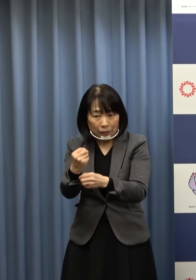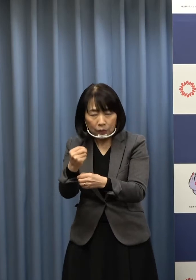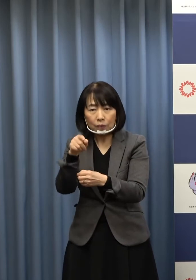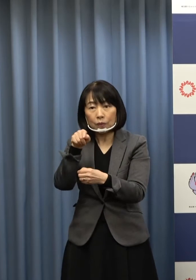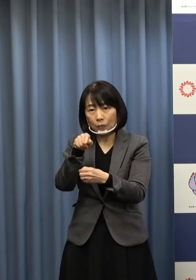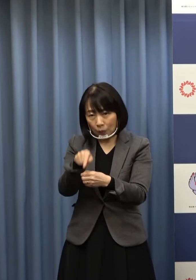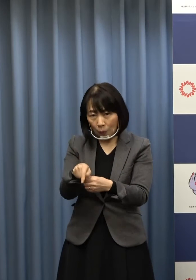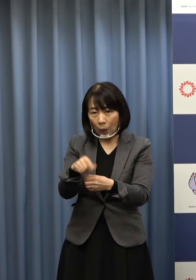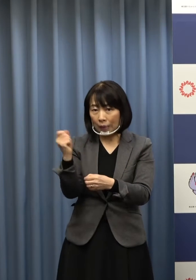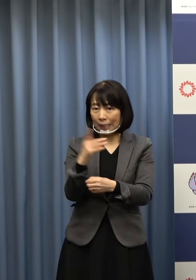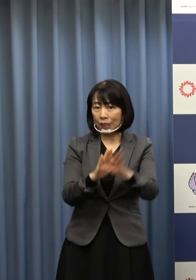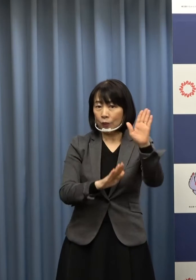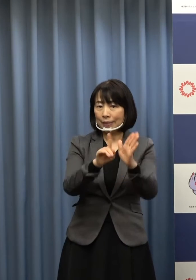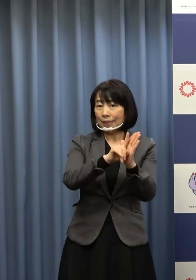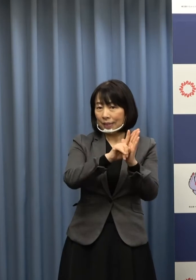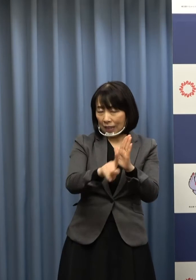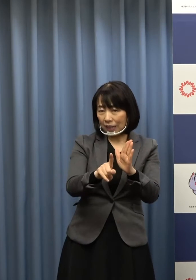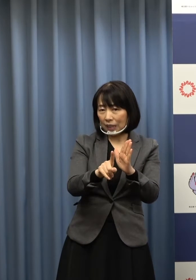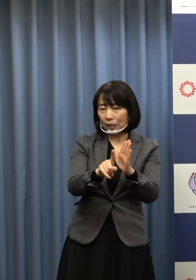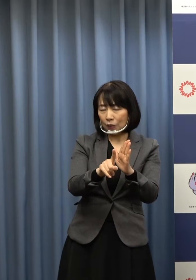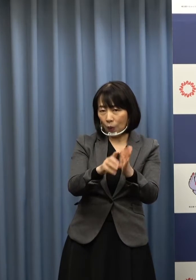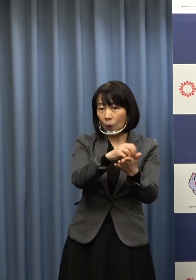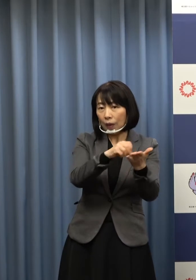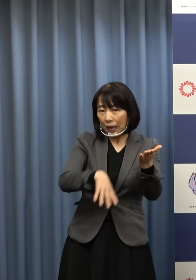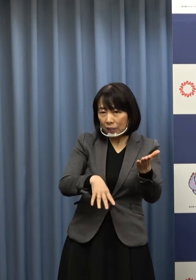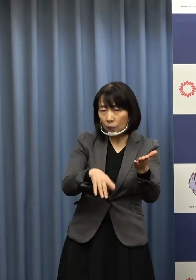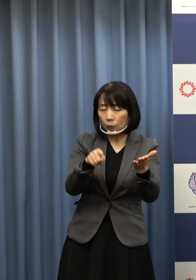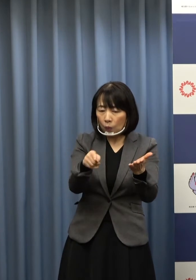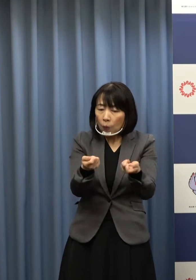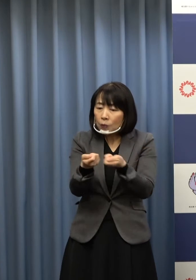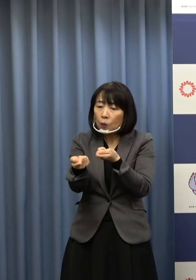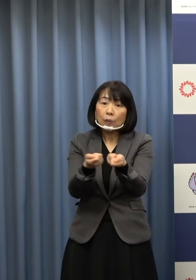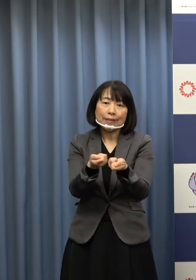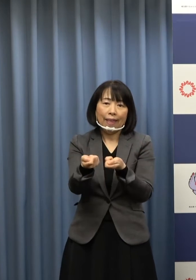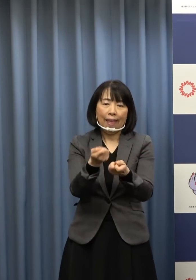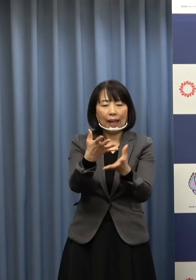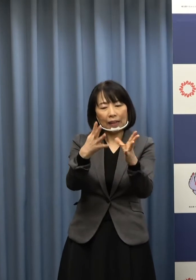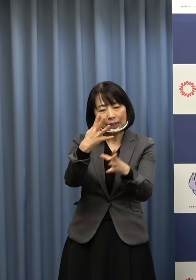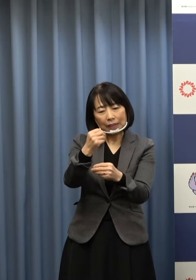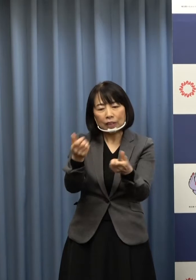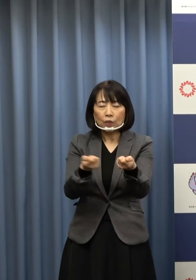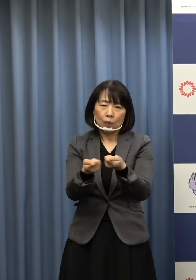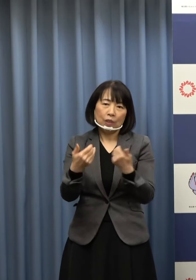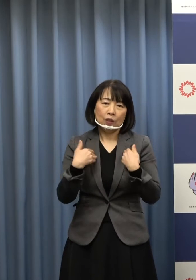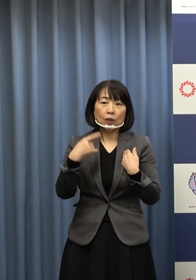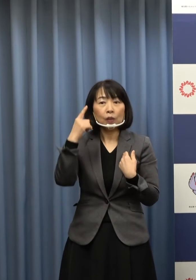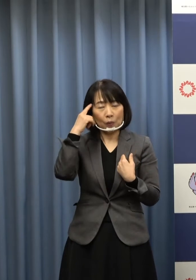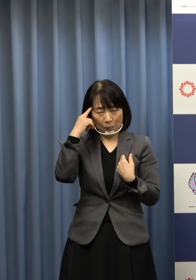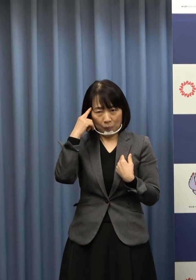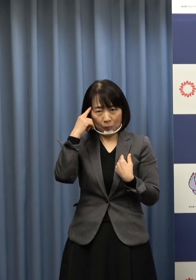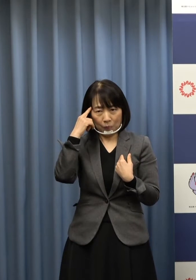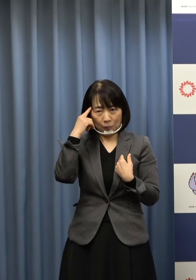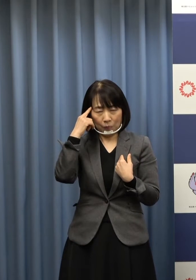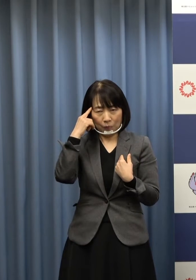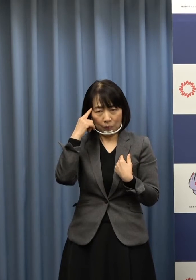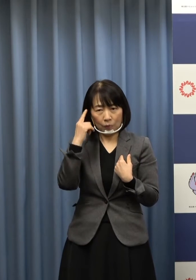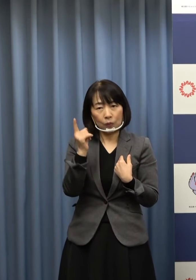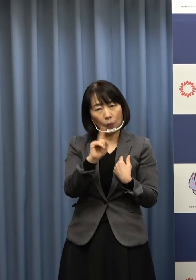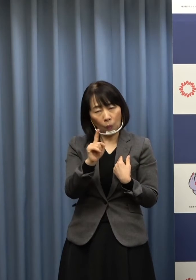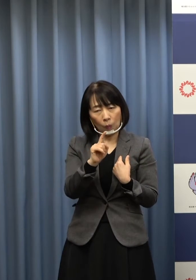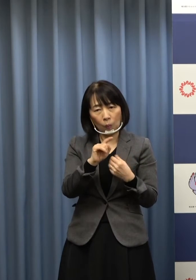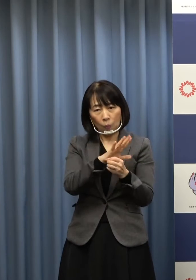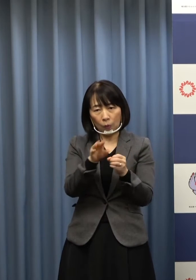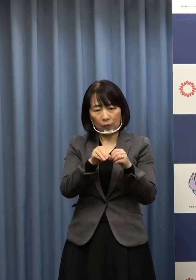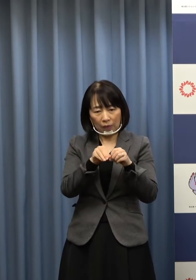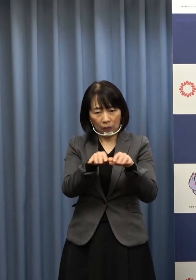その要請というか対応は必要になってくると思うんですけれども、いかに感染を広げないかというような要